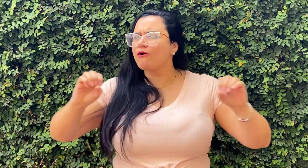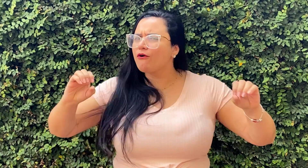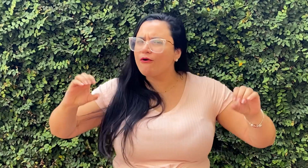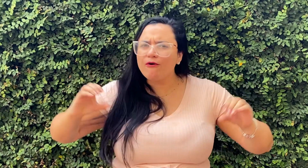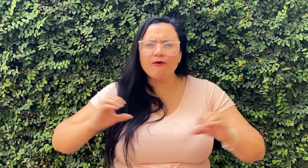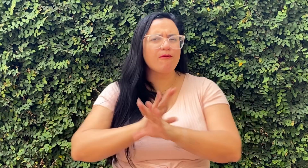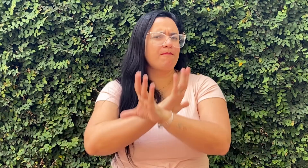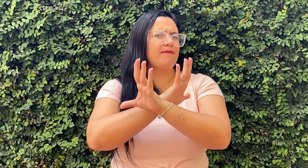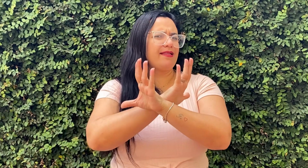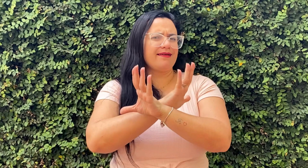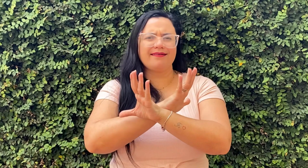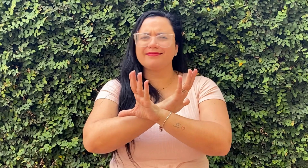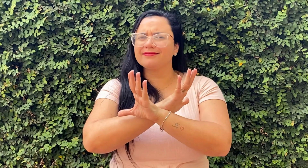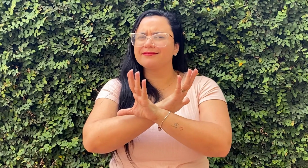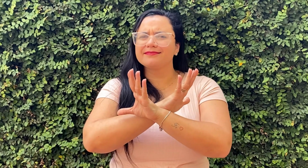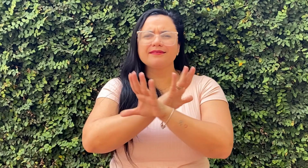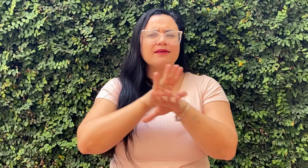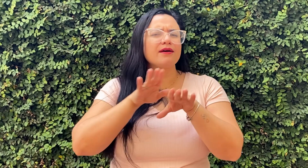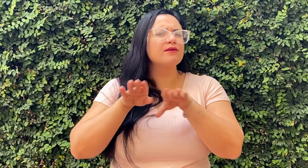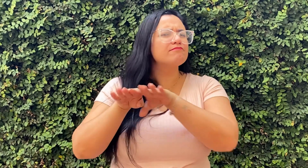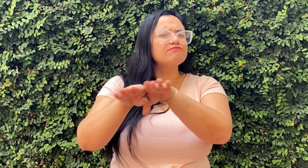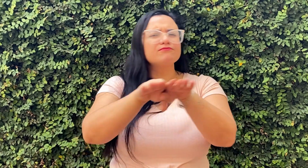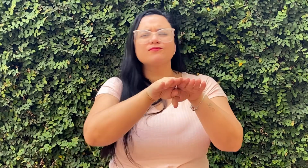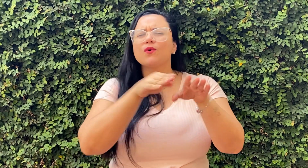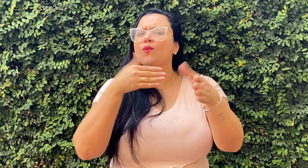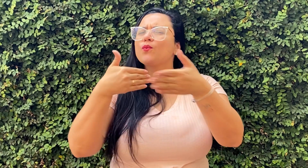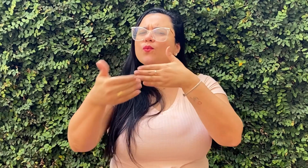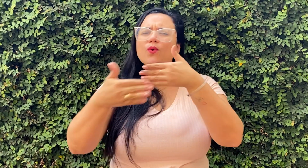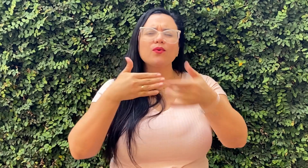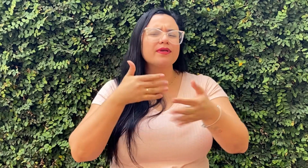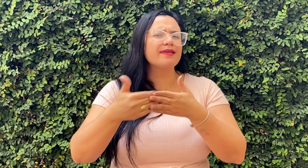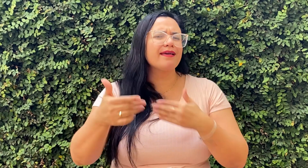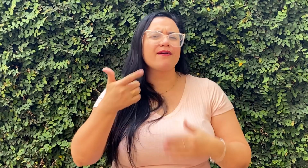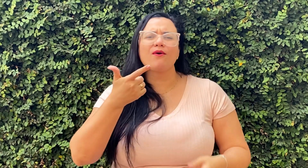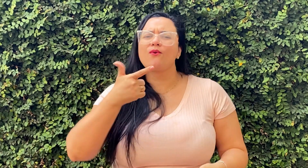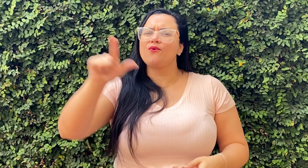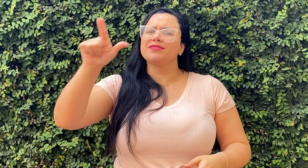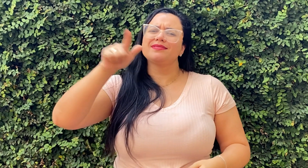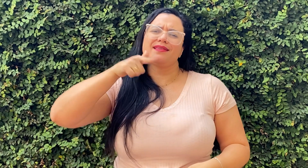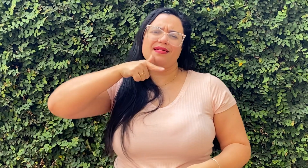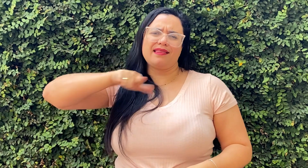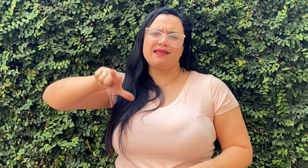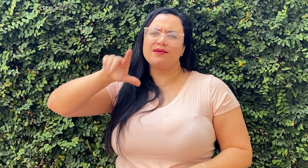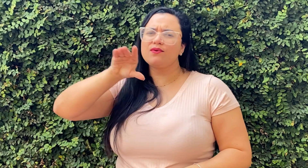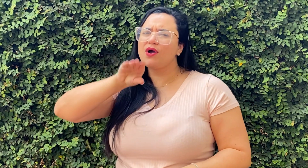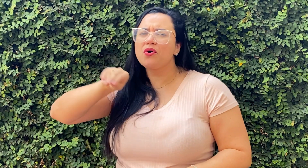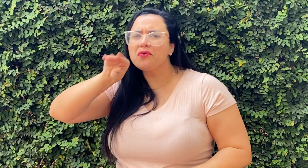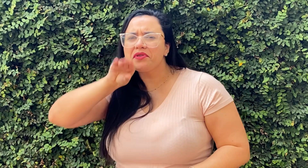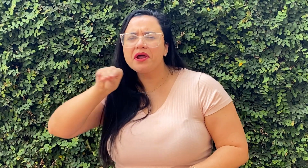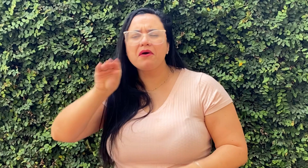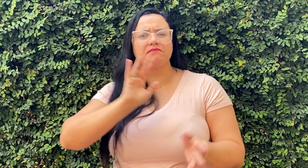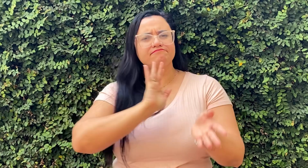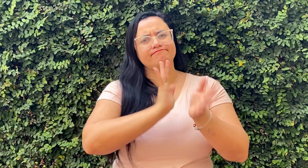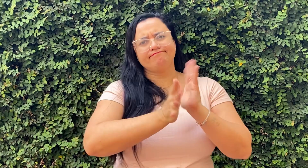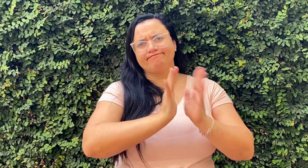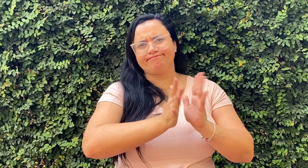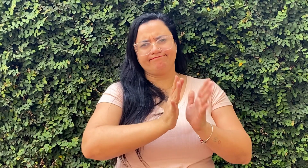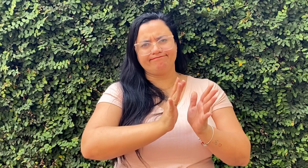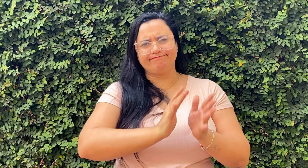E que é uma língua completa, como outra qualquer língua oral. A língua de sinais